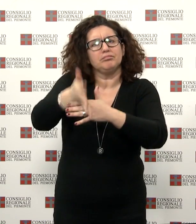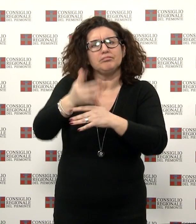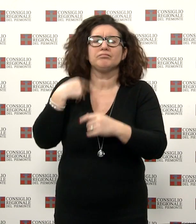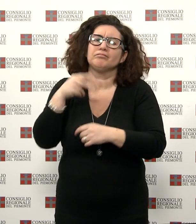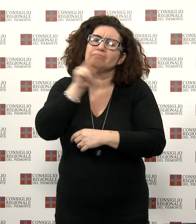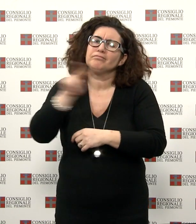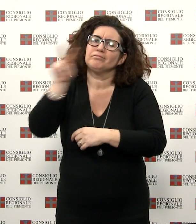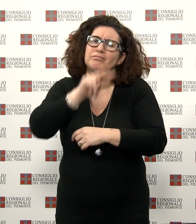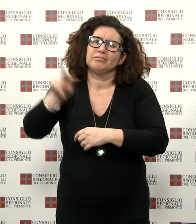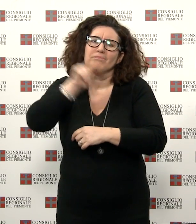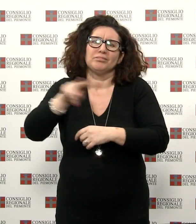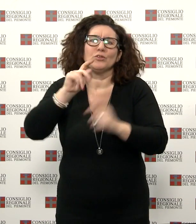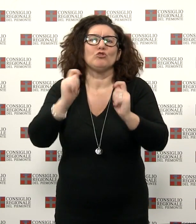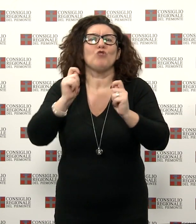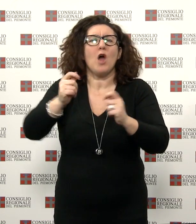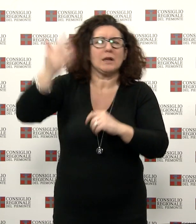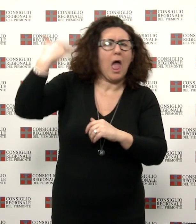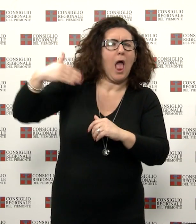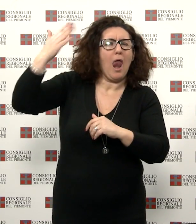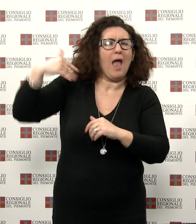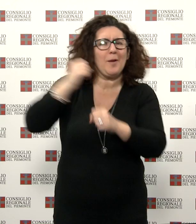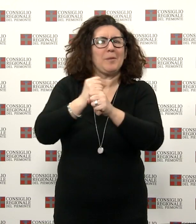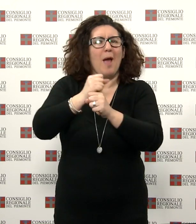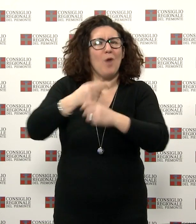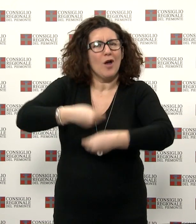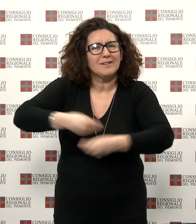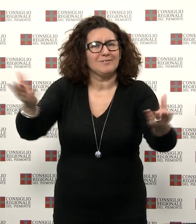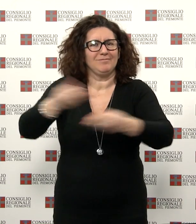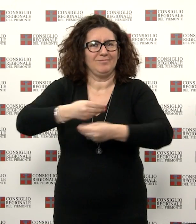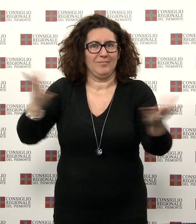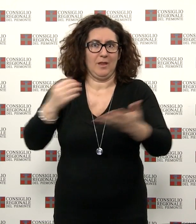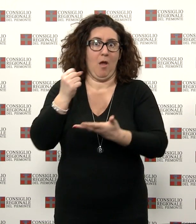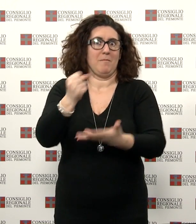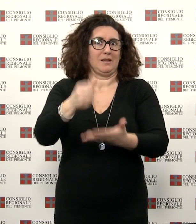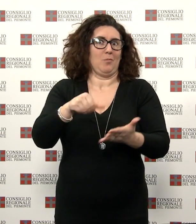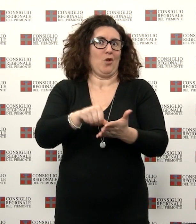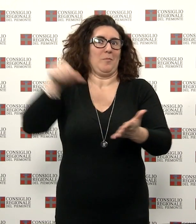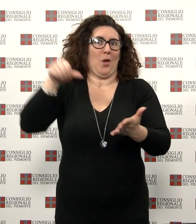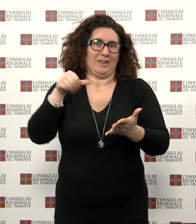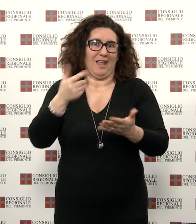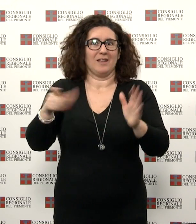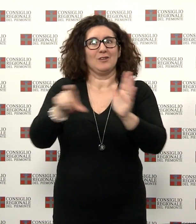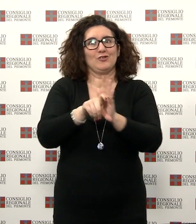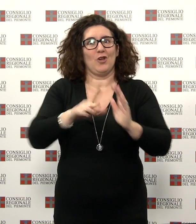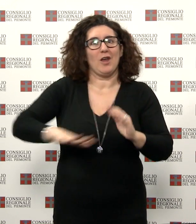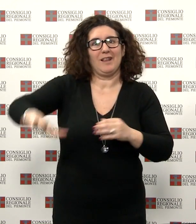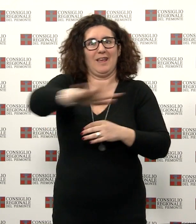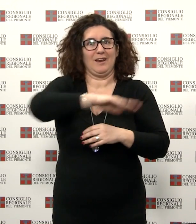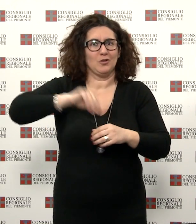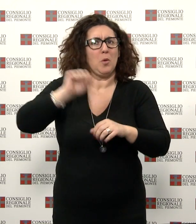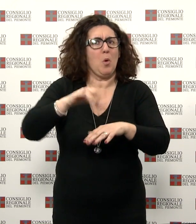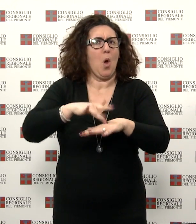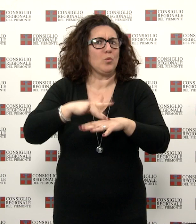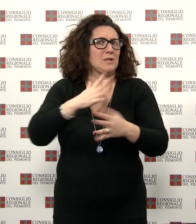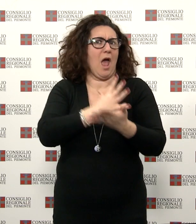parte delle annate dei numerosi giornali locali pubblicati in piemonte un patrimonio prezioso sulla storia del territorio fruibile da tutti su una piattaforma